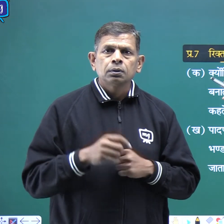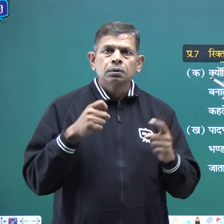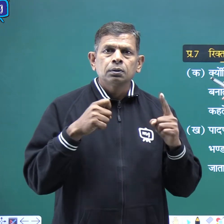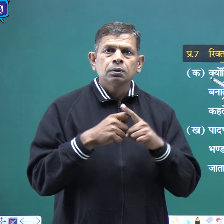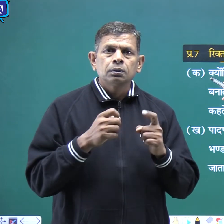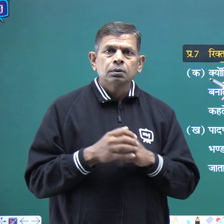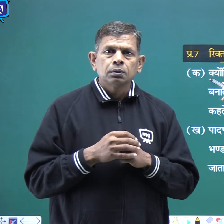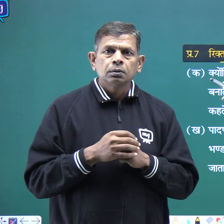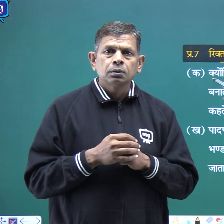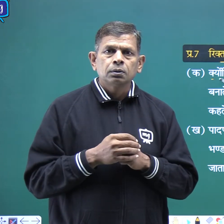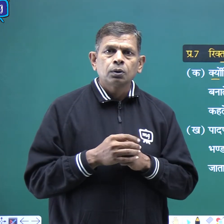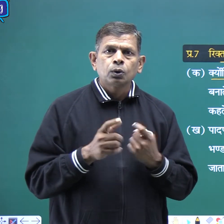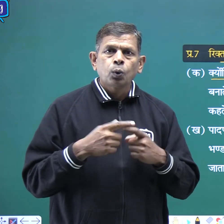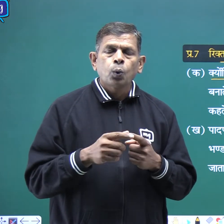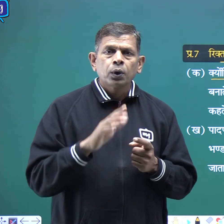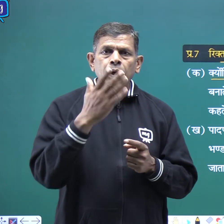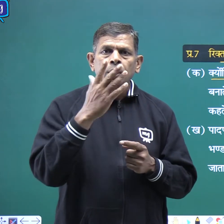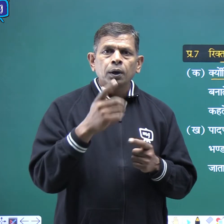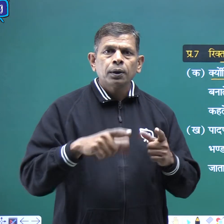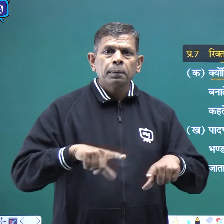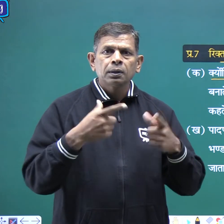क, क्योंकि हरे पादप